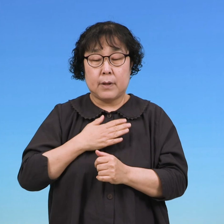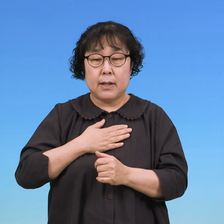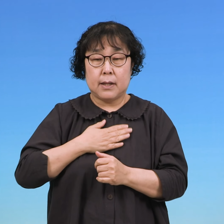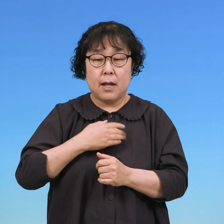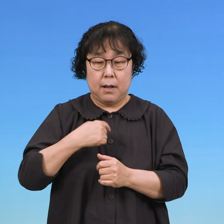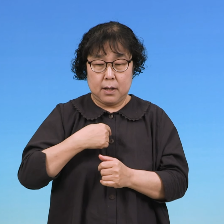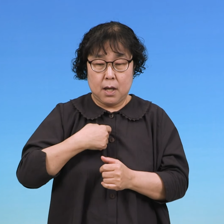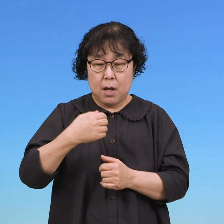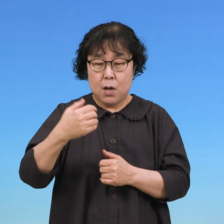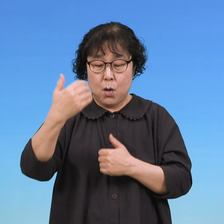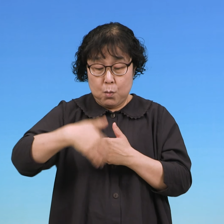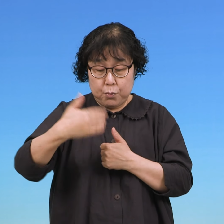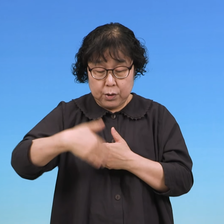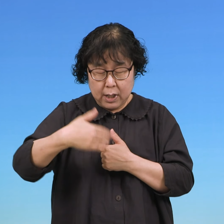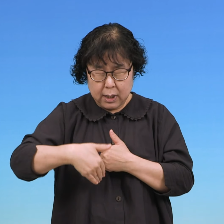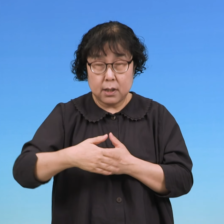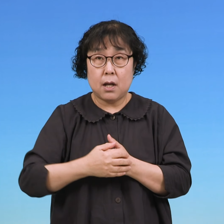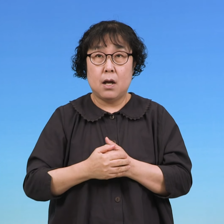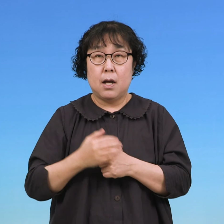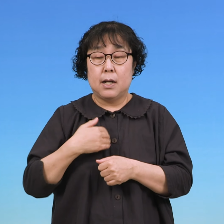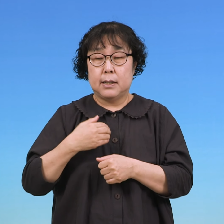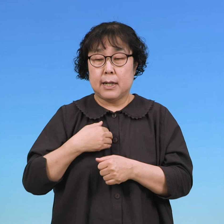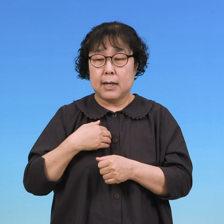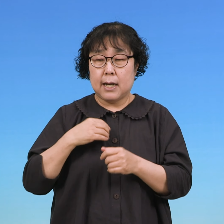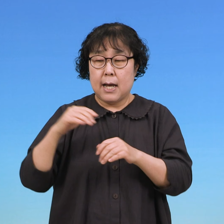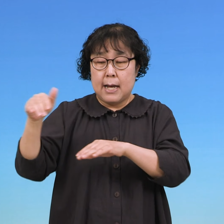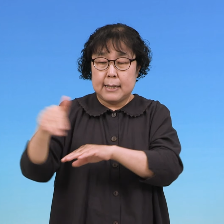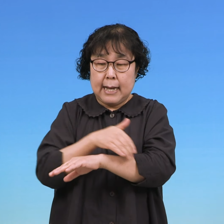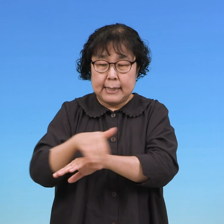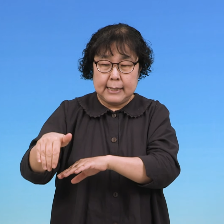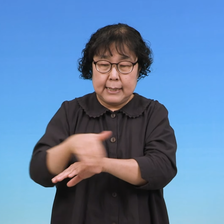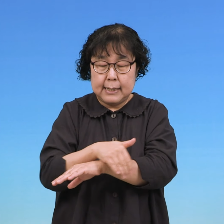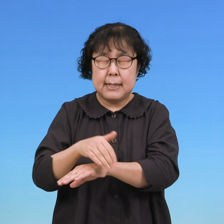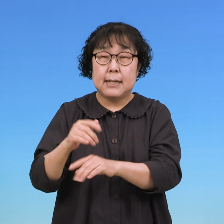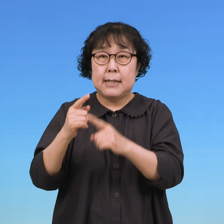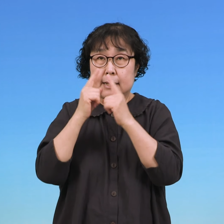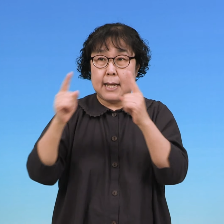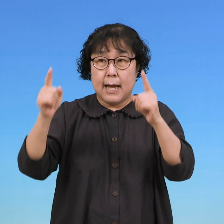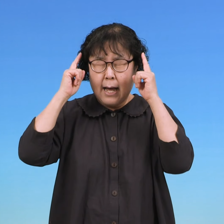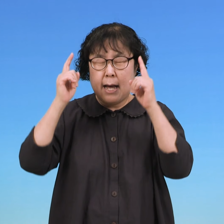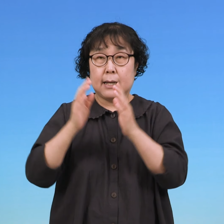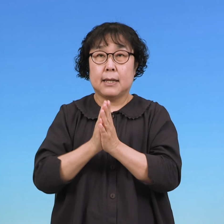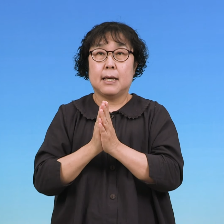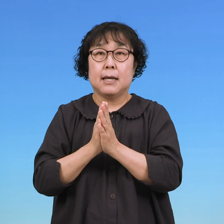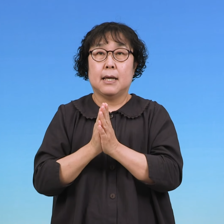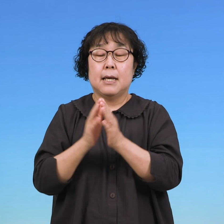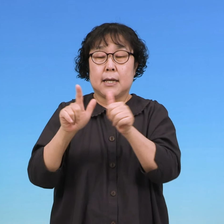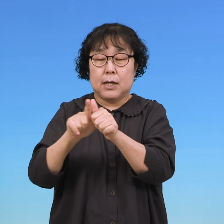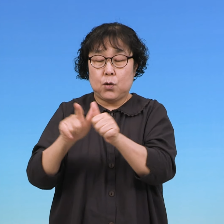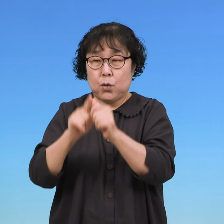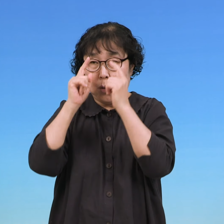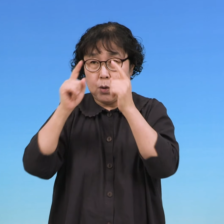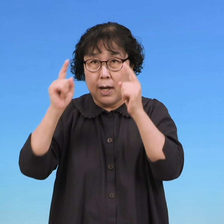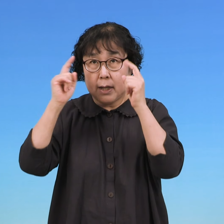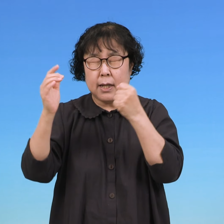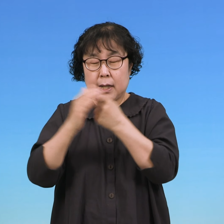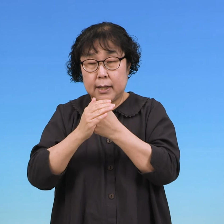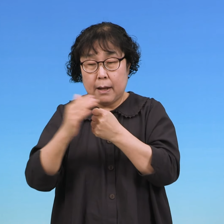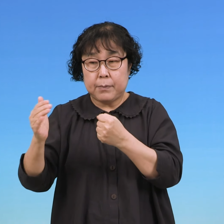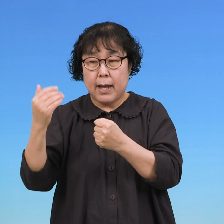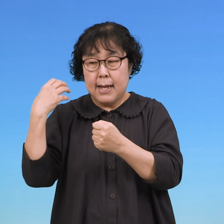저한테 뭘 요청을 했느냐? 자기가 재직하고 있는 그 대학교가 이게 미션 스쿨이기 때문에 자기가 출석하는